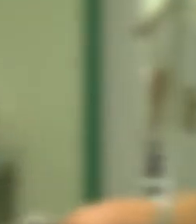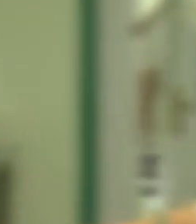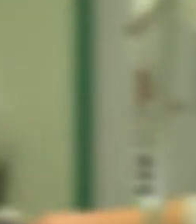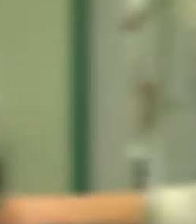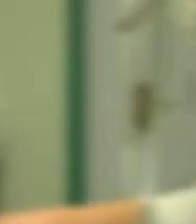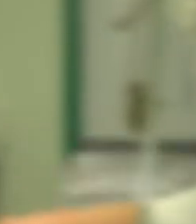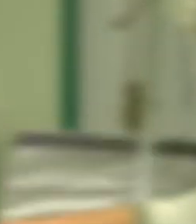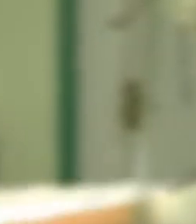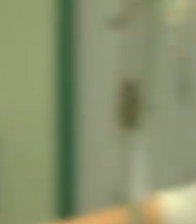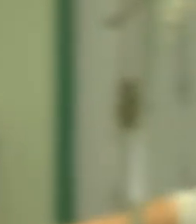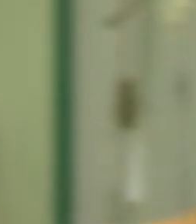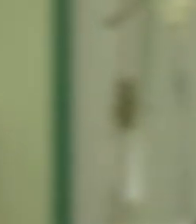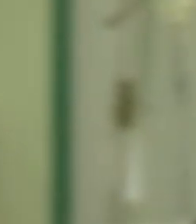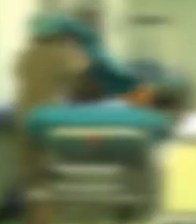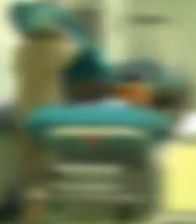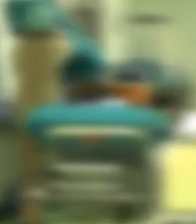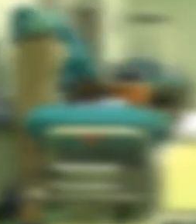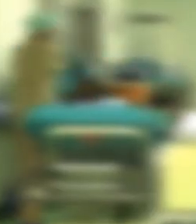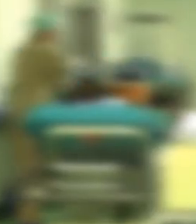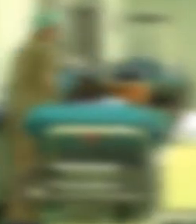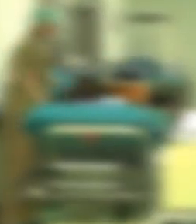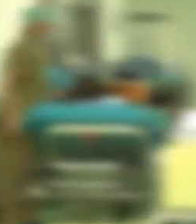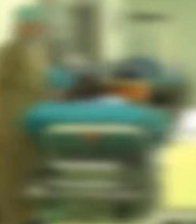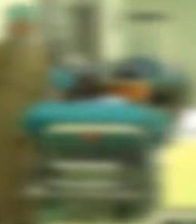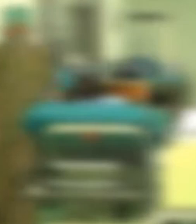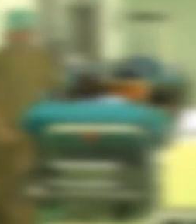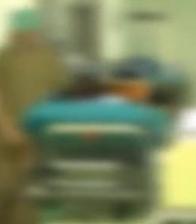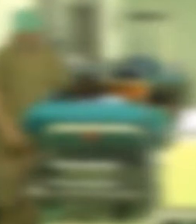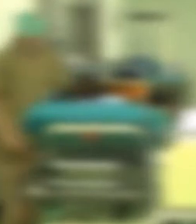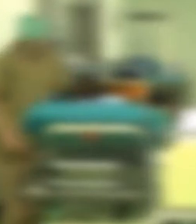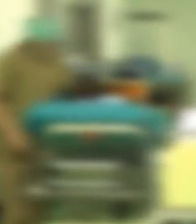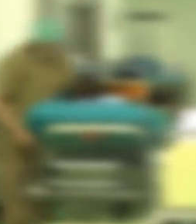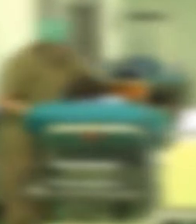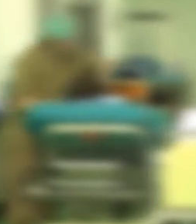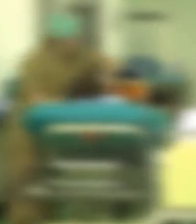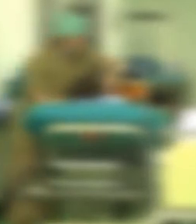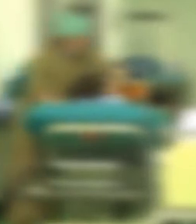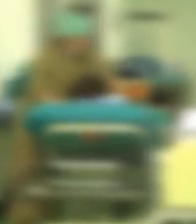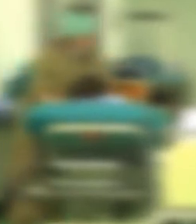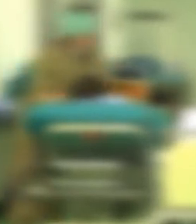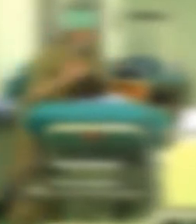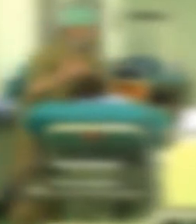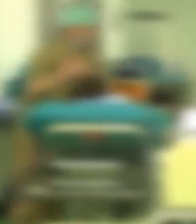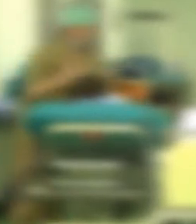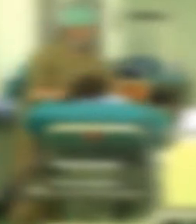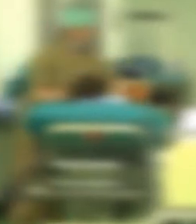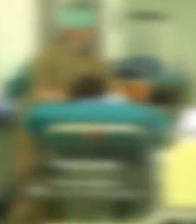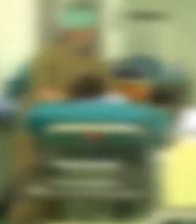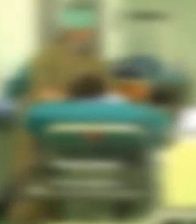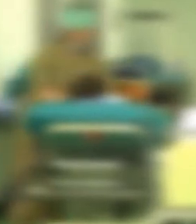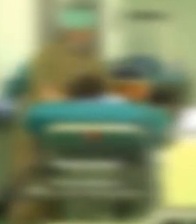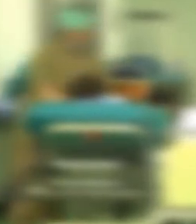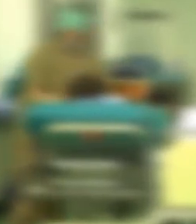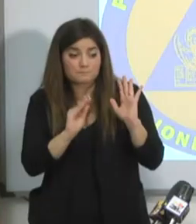alla quale ruota ogni ragionamento politico e sanitario ora e per le prossime settimane, inevitabile anche per questo guardare ai